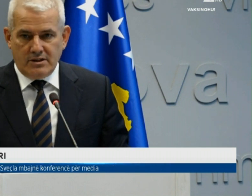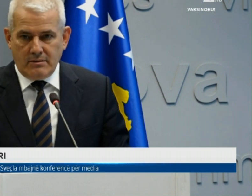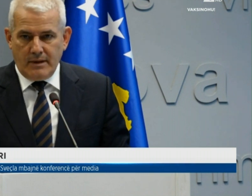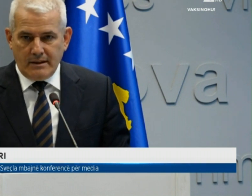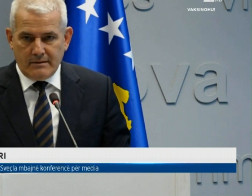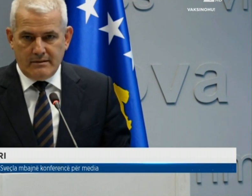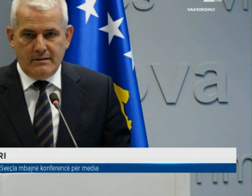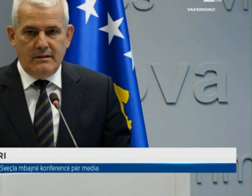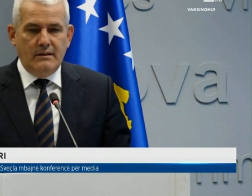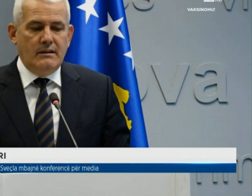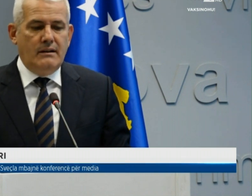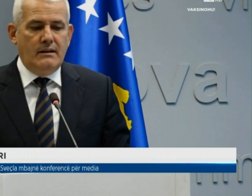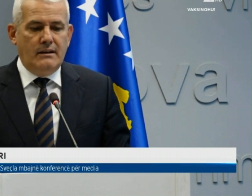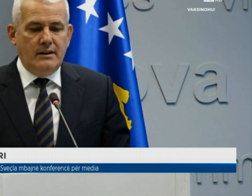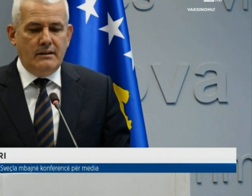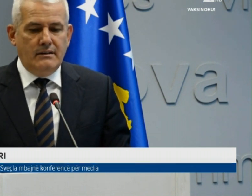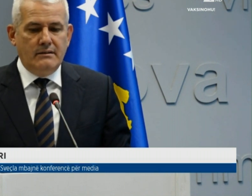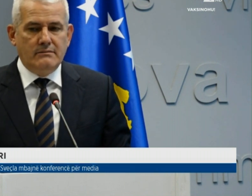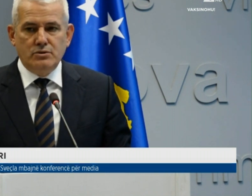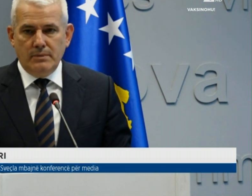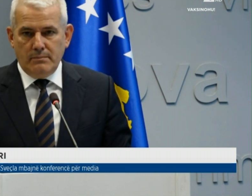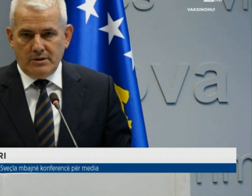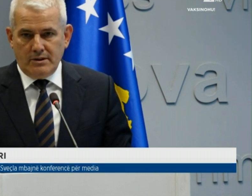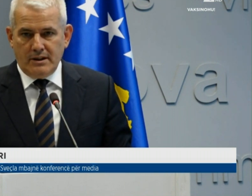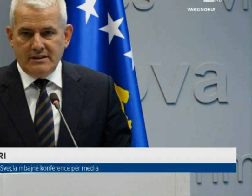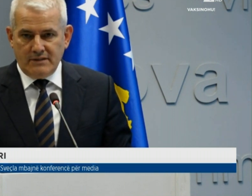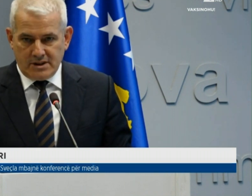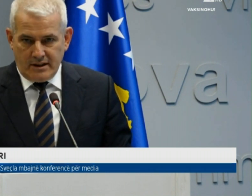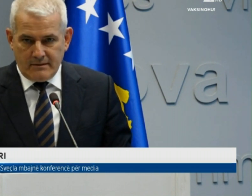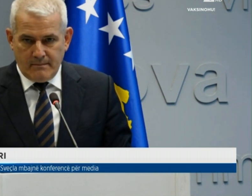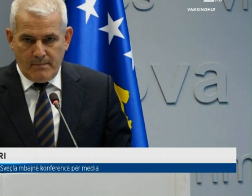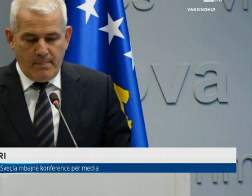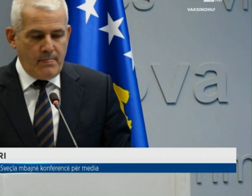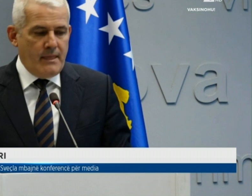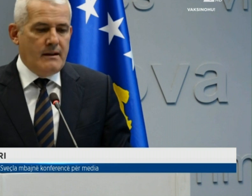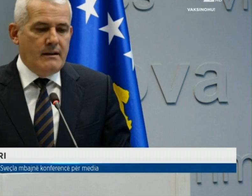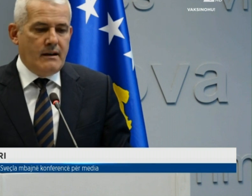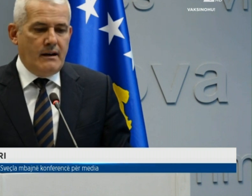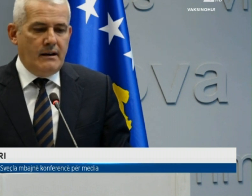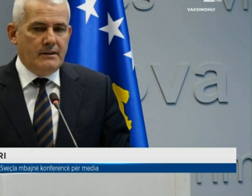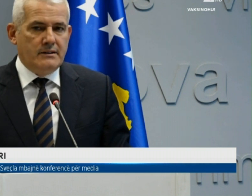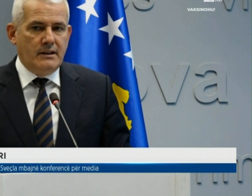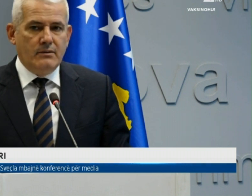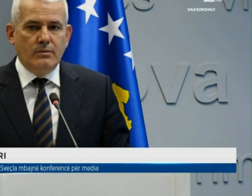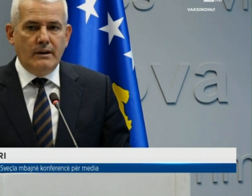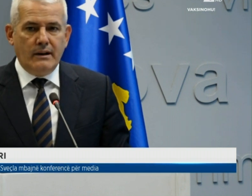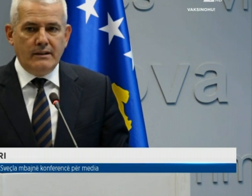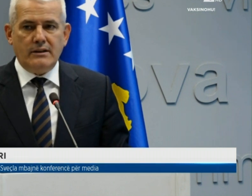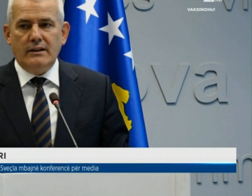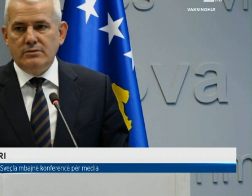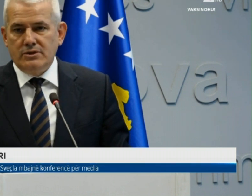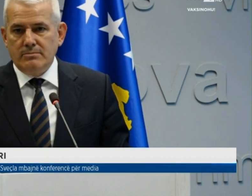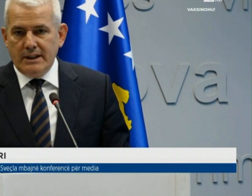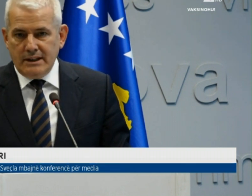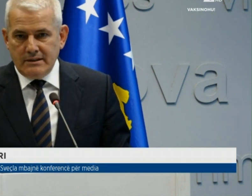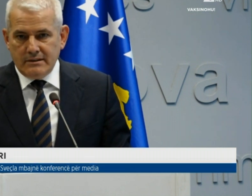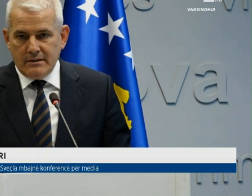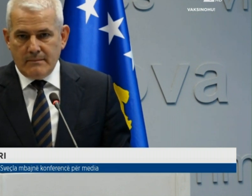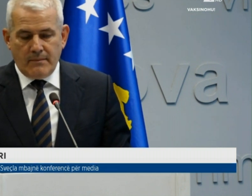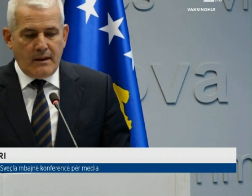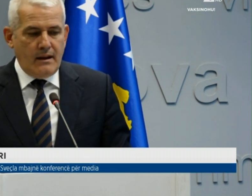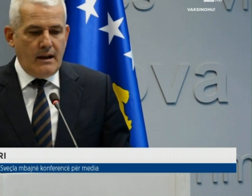e sotme në Zubin Potok dhe Zveçan kanë treguar